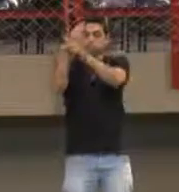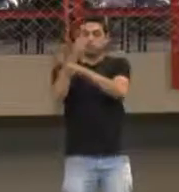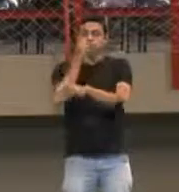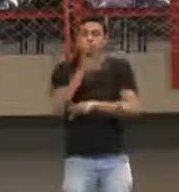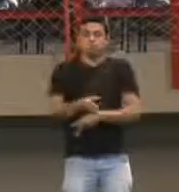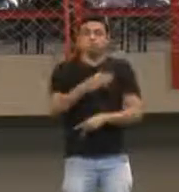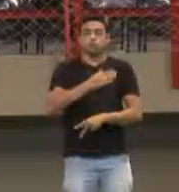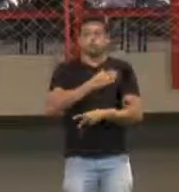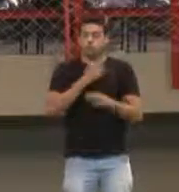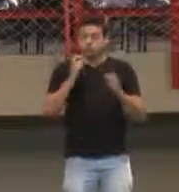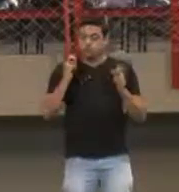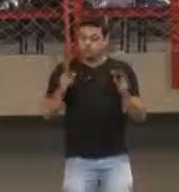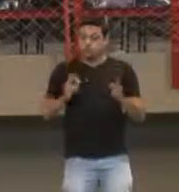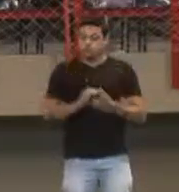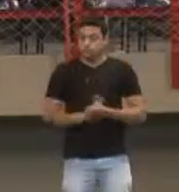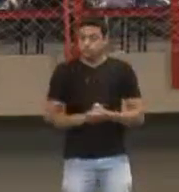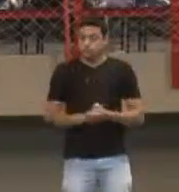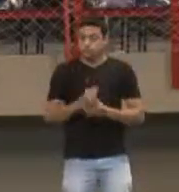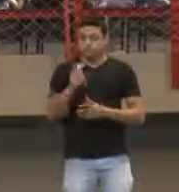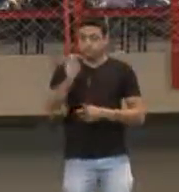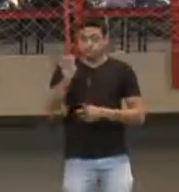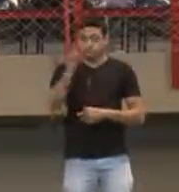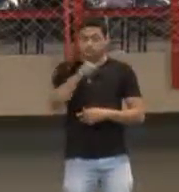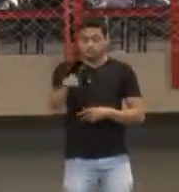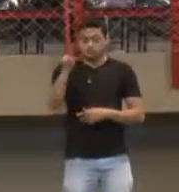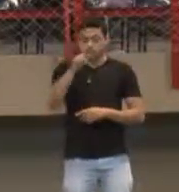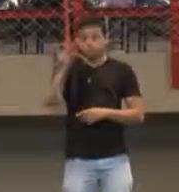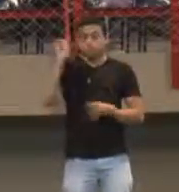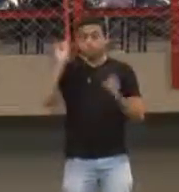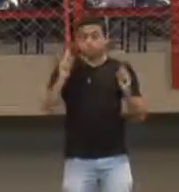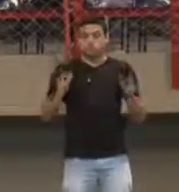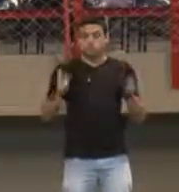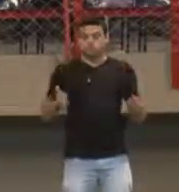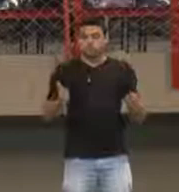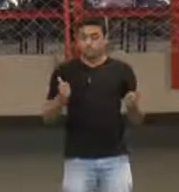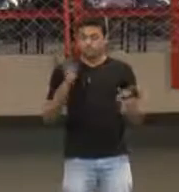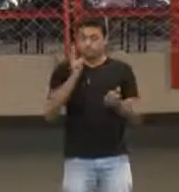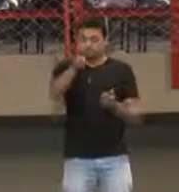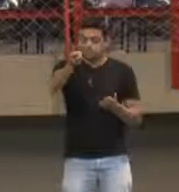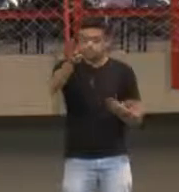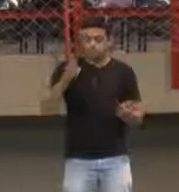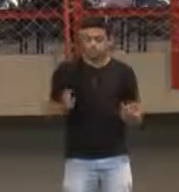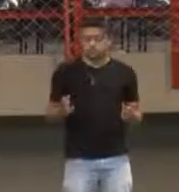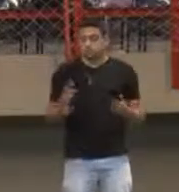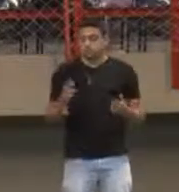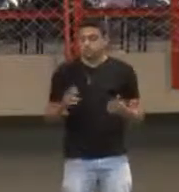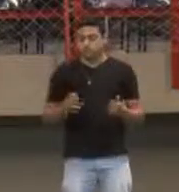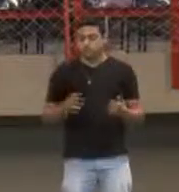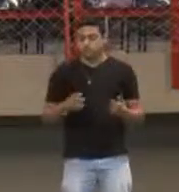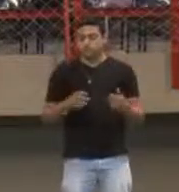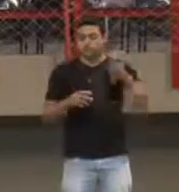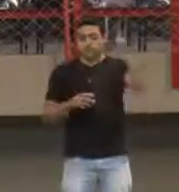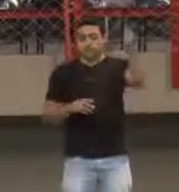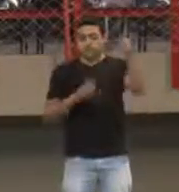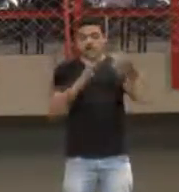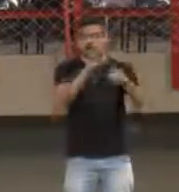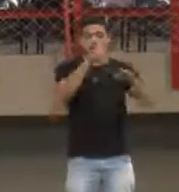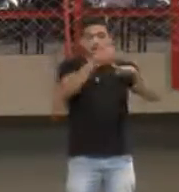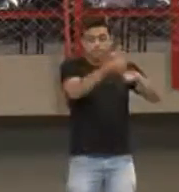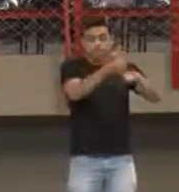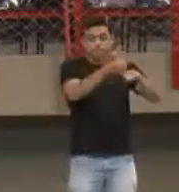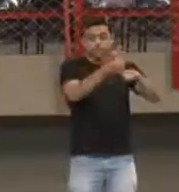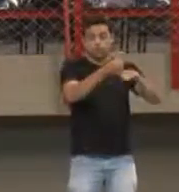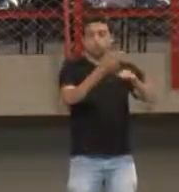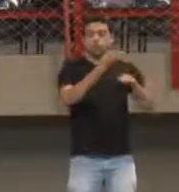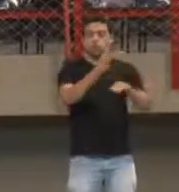boa, gostei. Letra E. Tranquilo? Vamos para frente? Letra A, biocombustíveis,